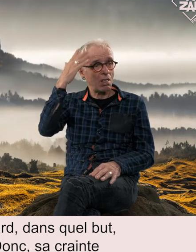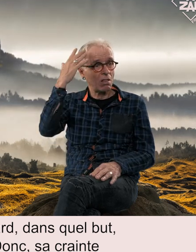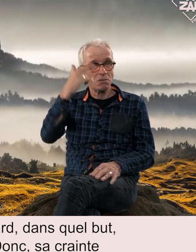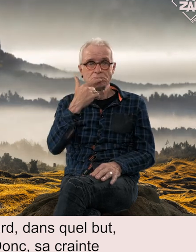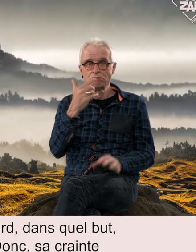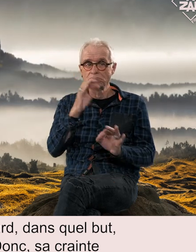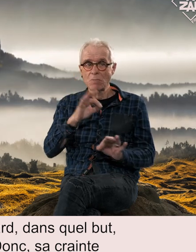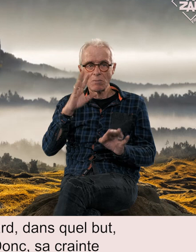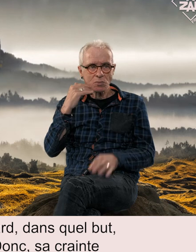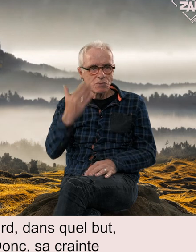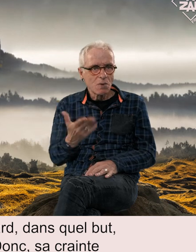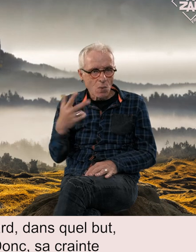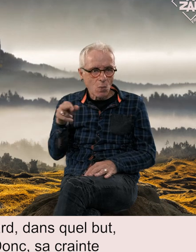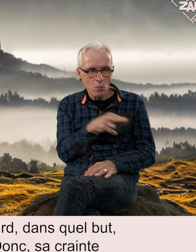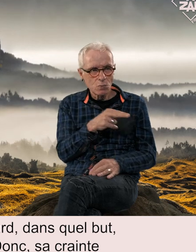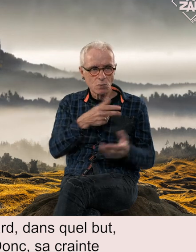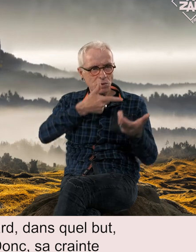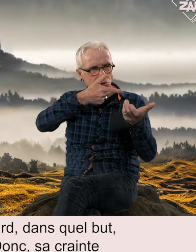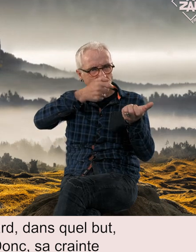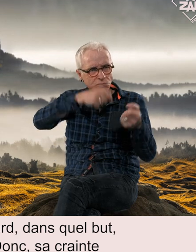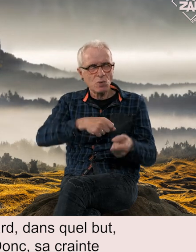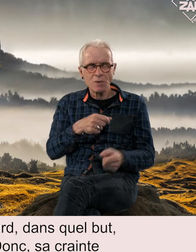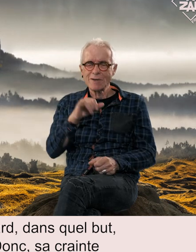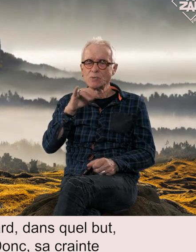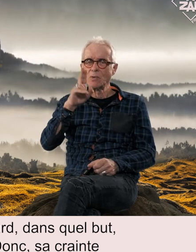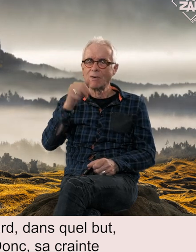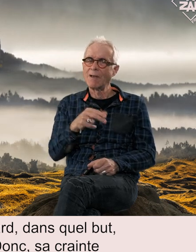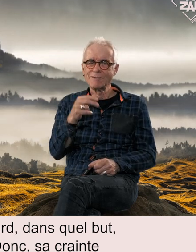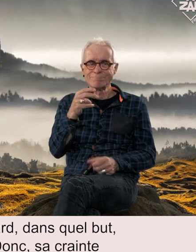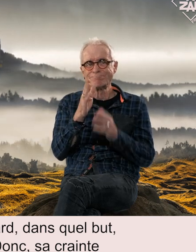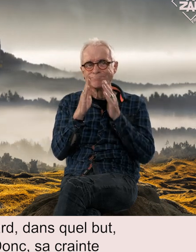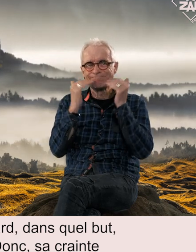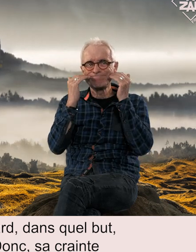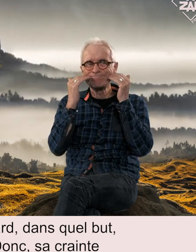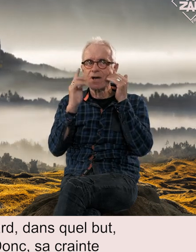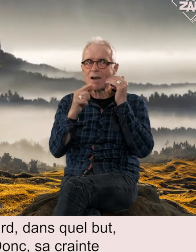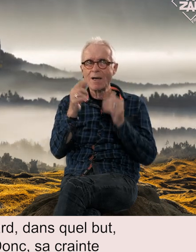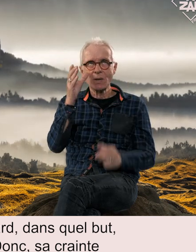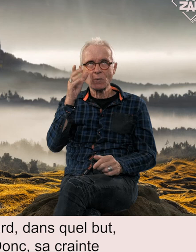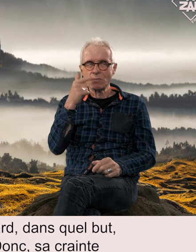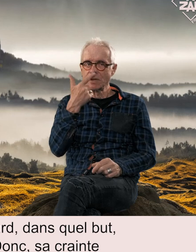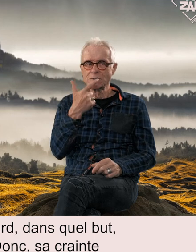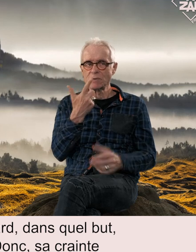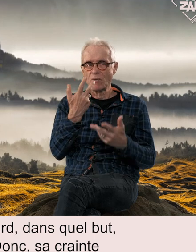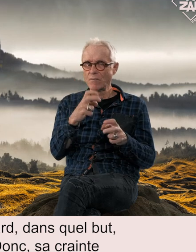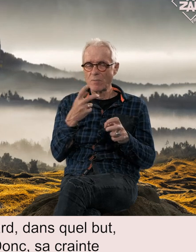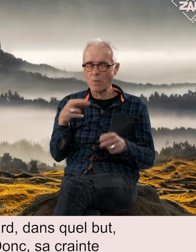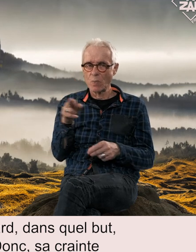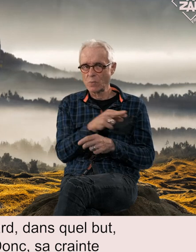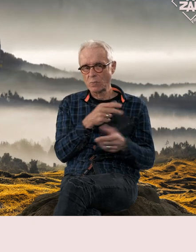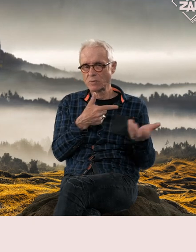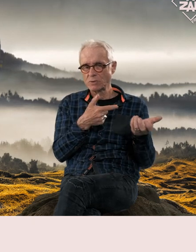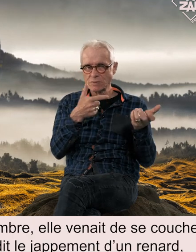de cause, et il devait se remettre à chasser. Julien souriait en l'écoutant, mais ne se décidait pas à satisfaire son désir.